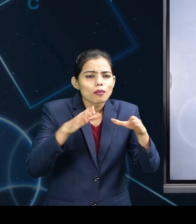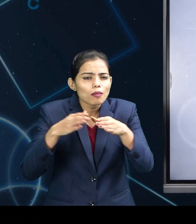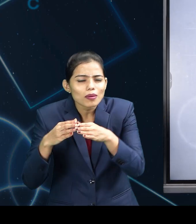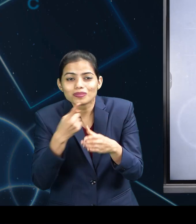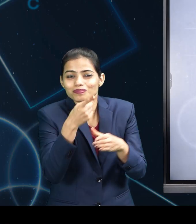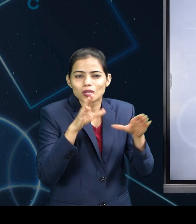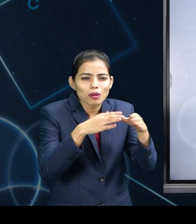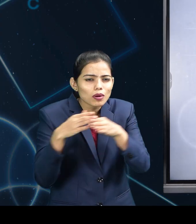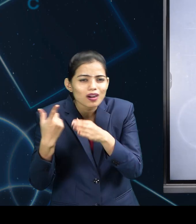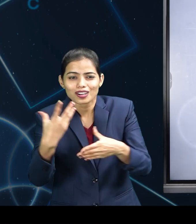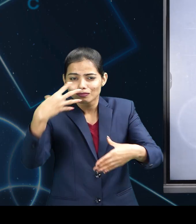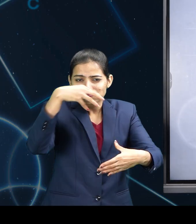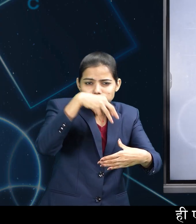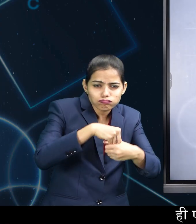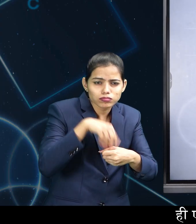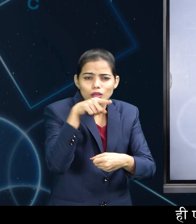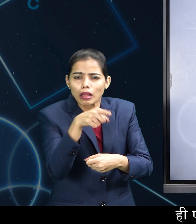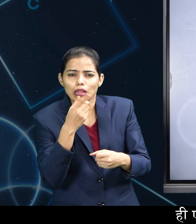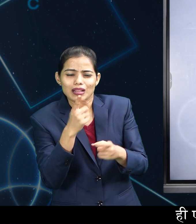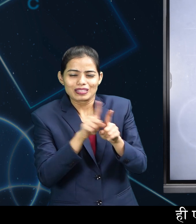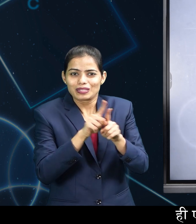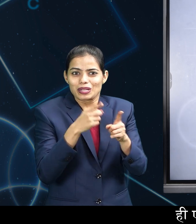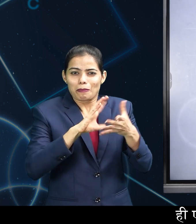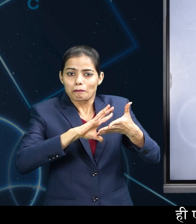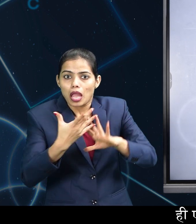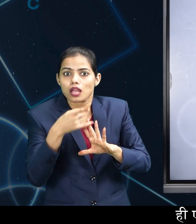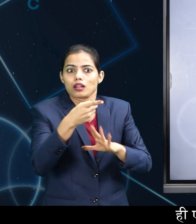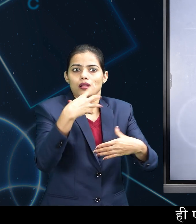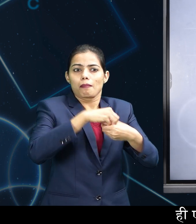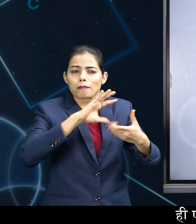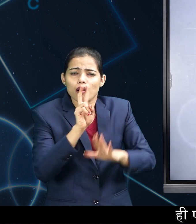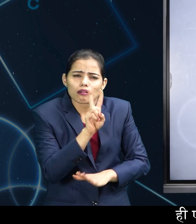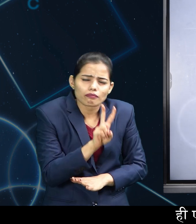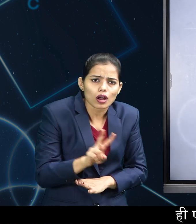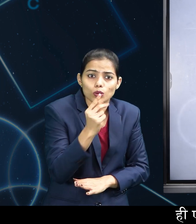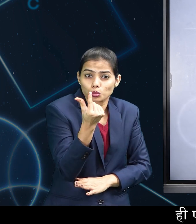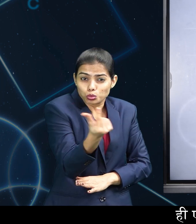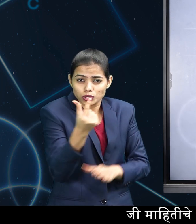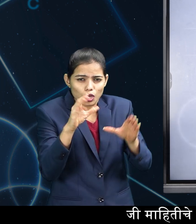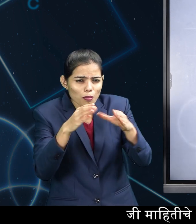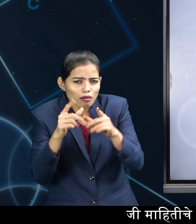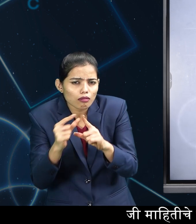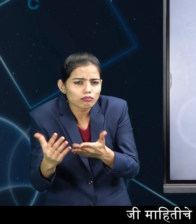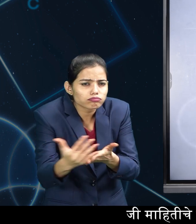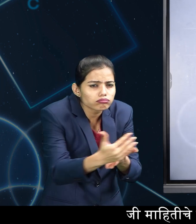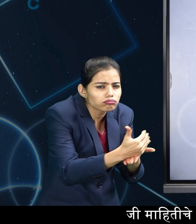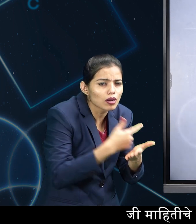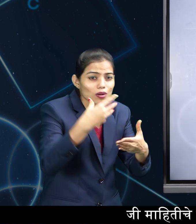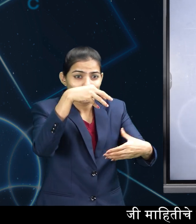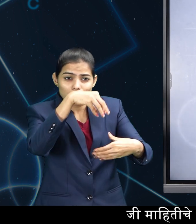वर्ग अंतर ही एक मूल्यांची श्रेणी किंवा अंतर असते, जी